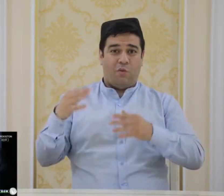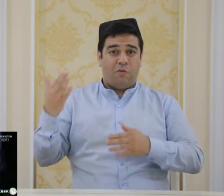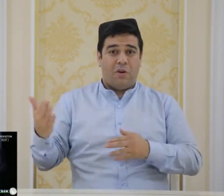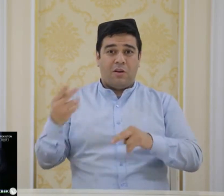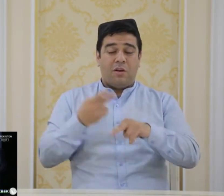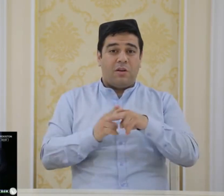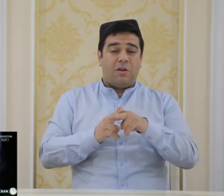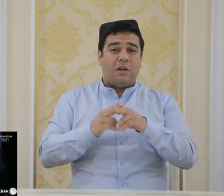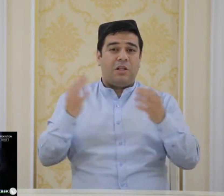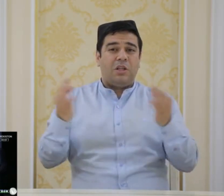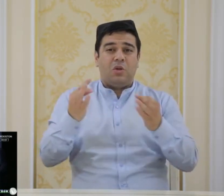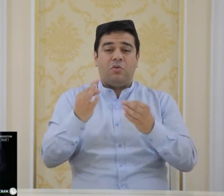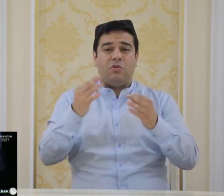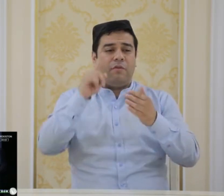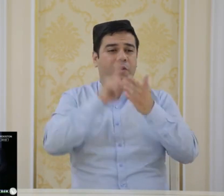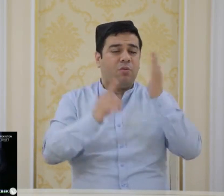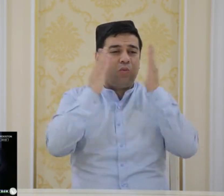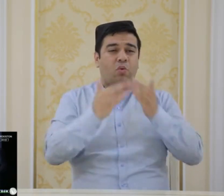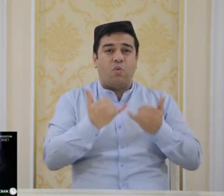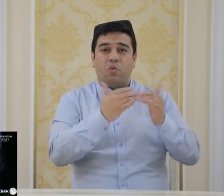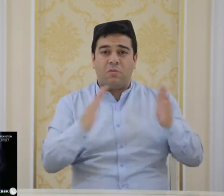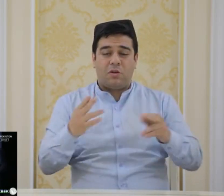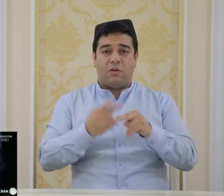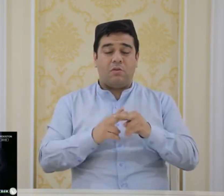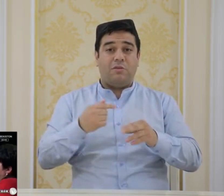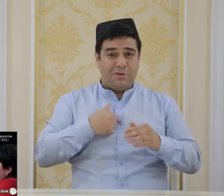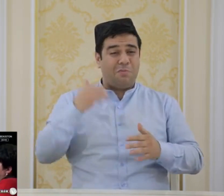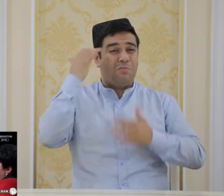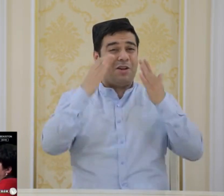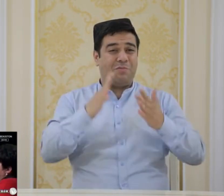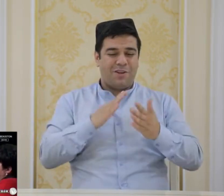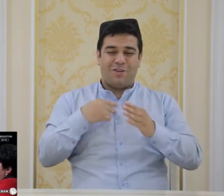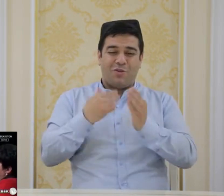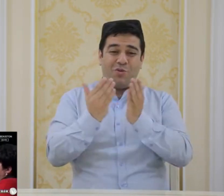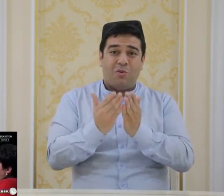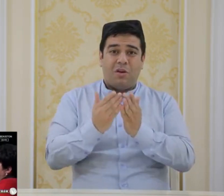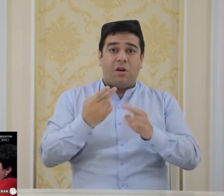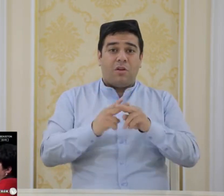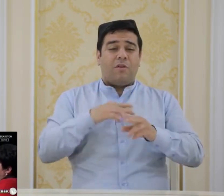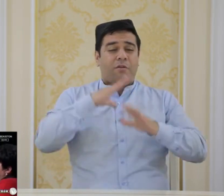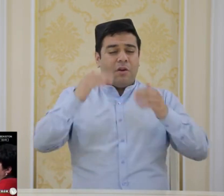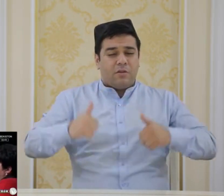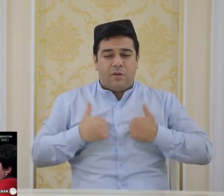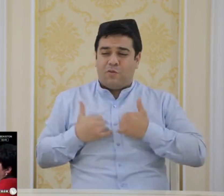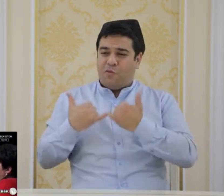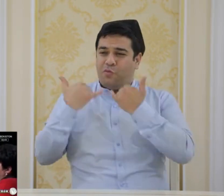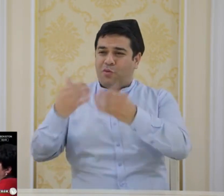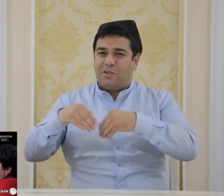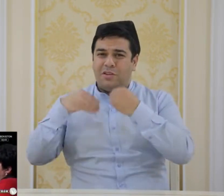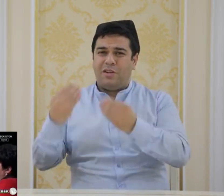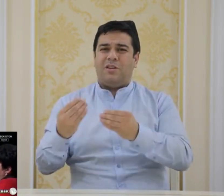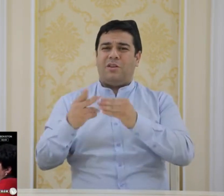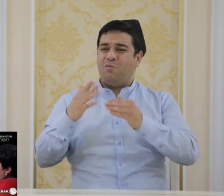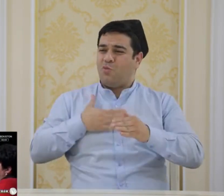nimalar oldida sizni ta'ziyalaringizni qilishini, to'g'rimi? Dunyoda nima